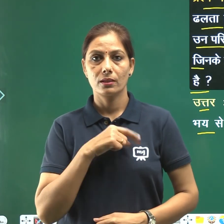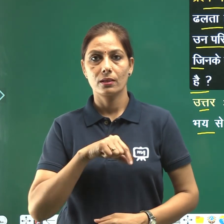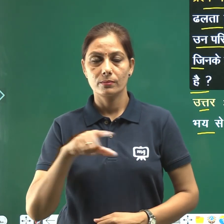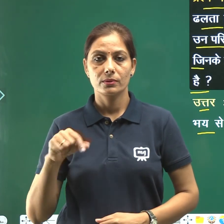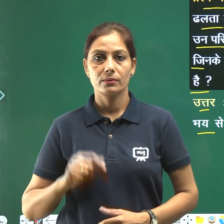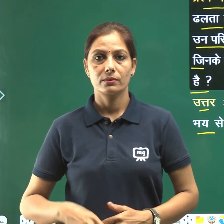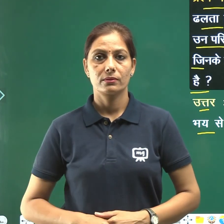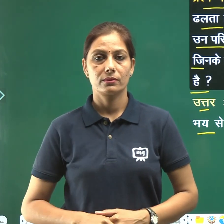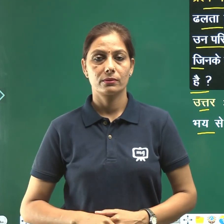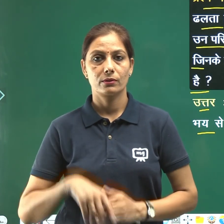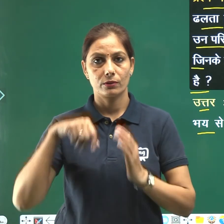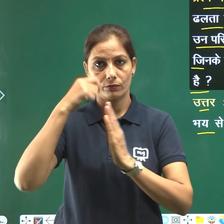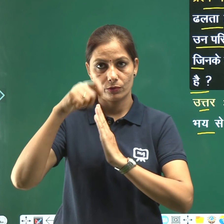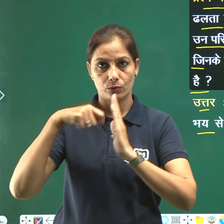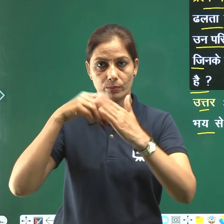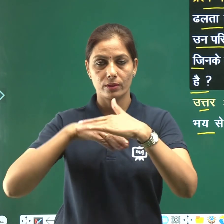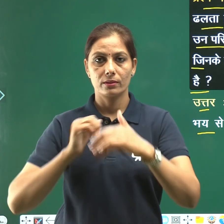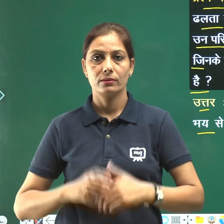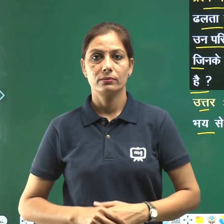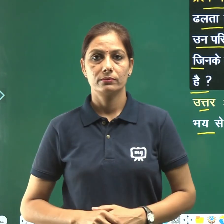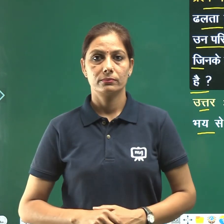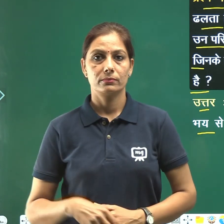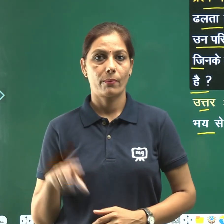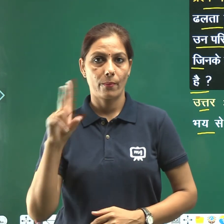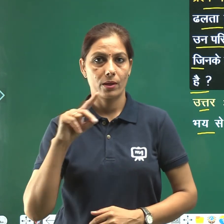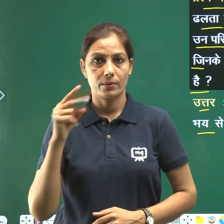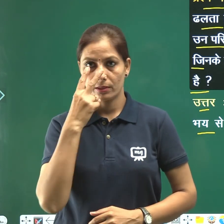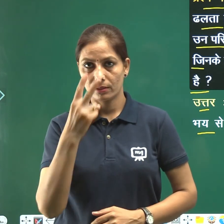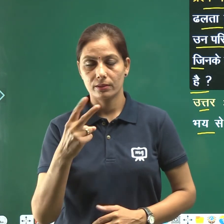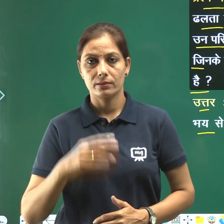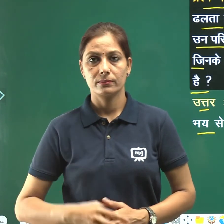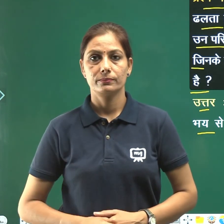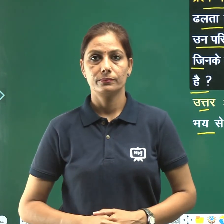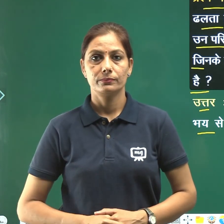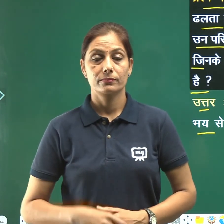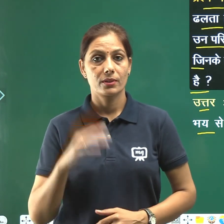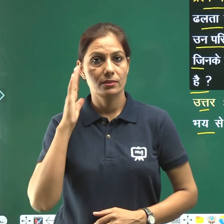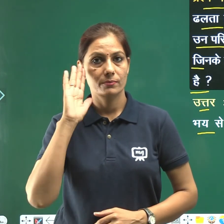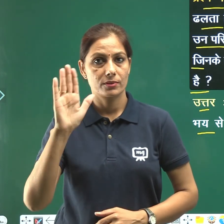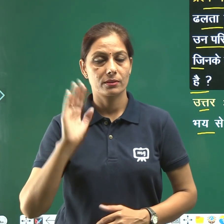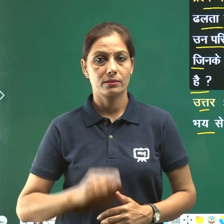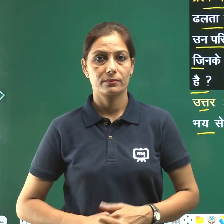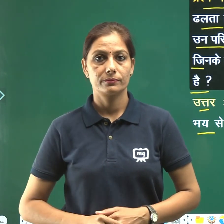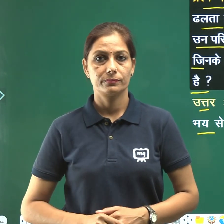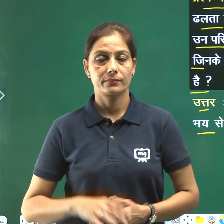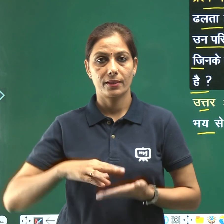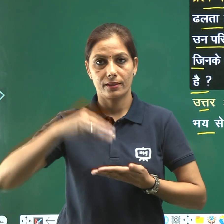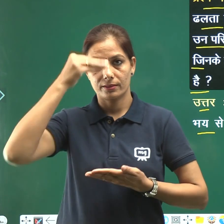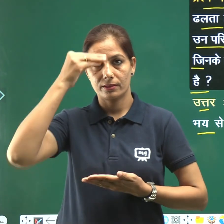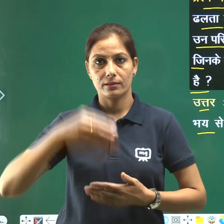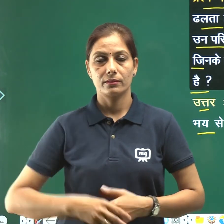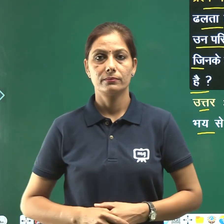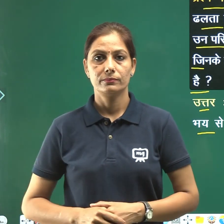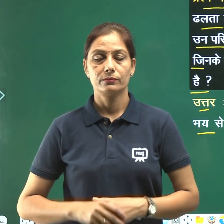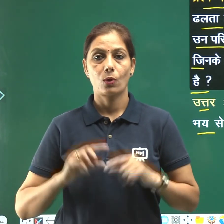आप वीडियो में बार बार देखें, समझें, याद